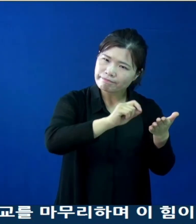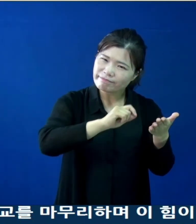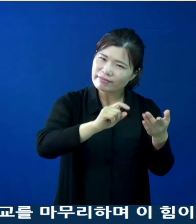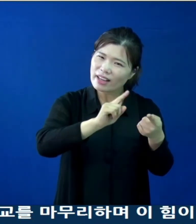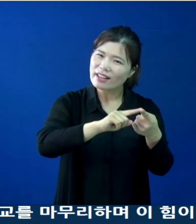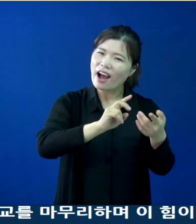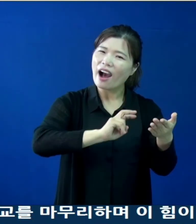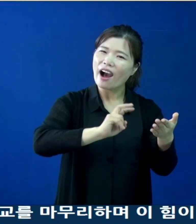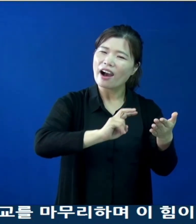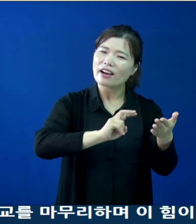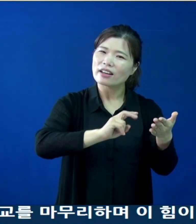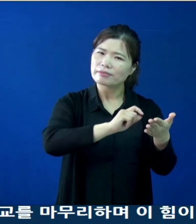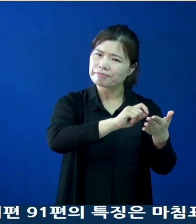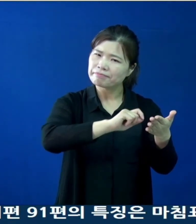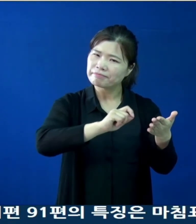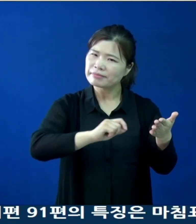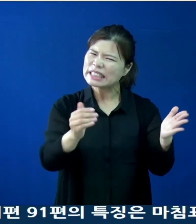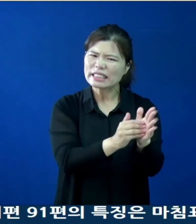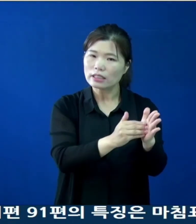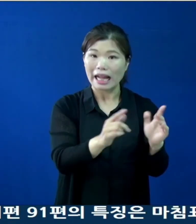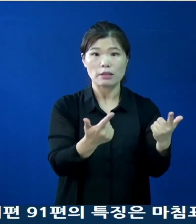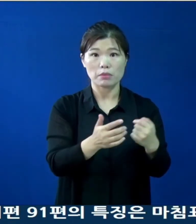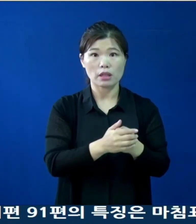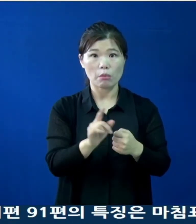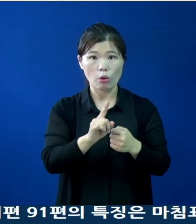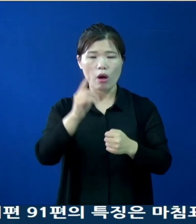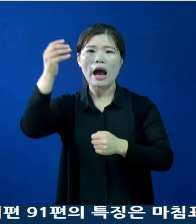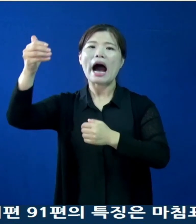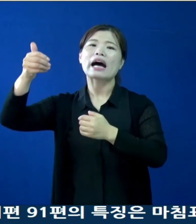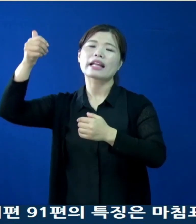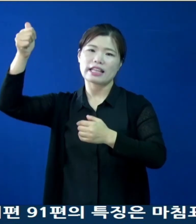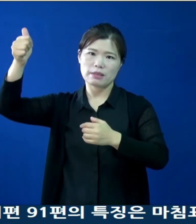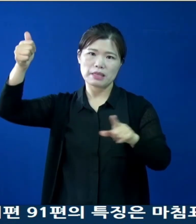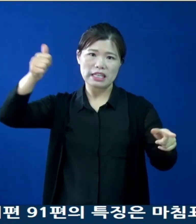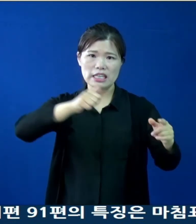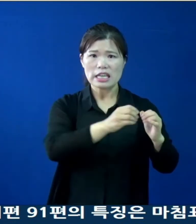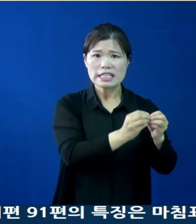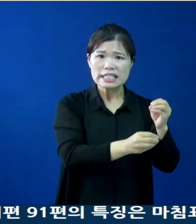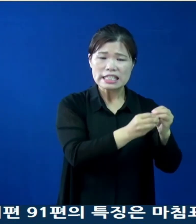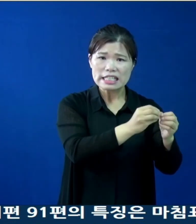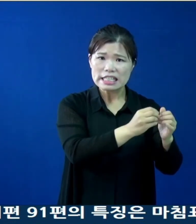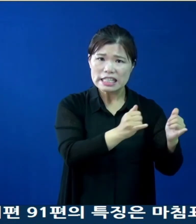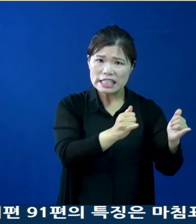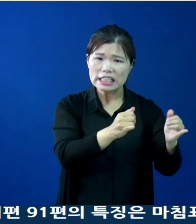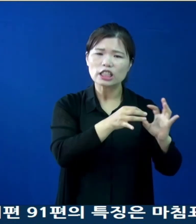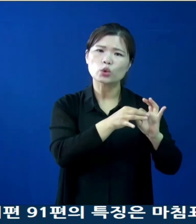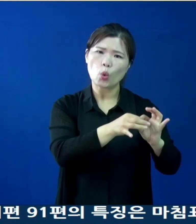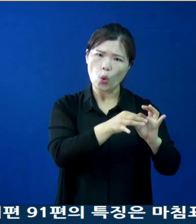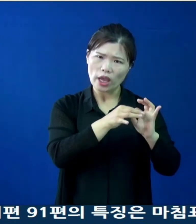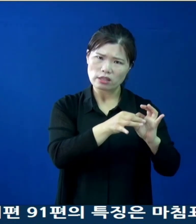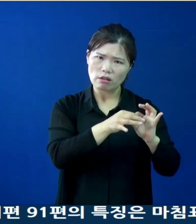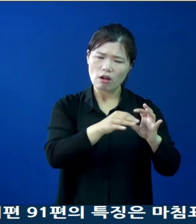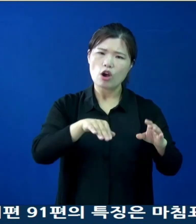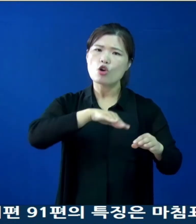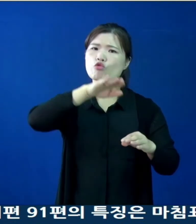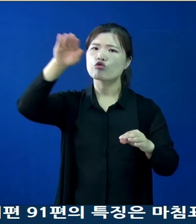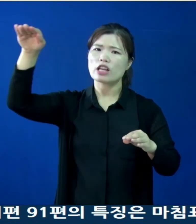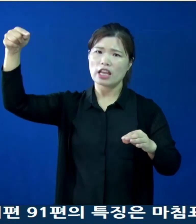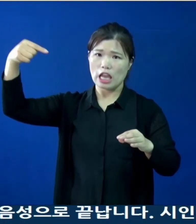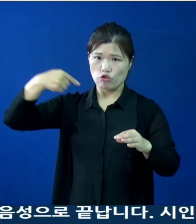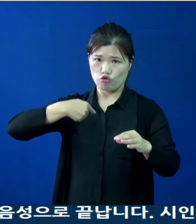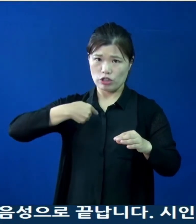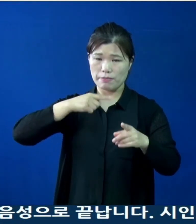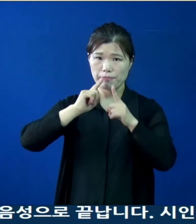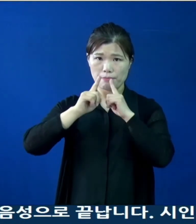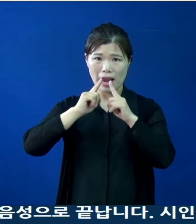노래함으로 끝나는 것이 아니라 하나님이 이 시인과 시인을 통해서 우리에게 주신 말씀으로 끝나는 것이기